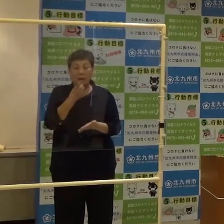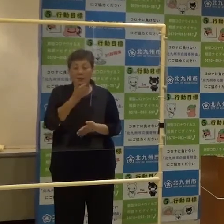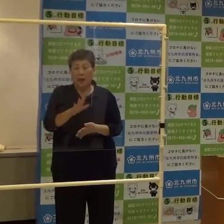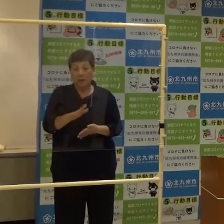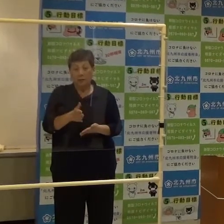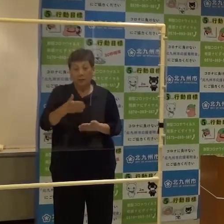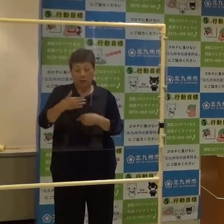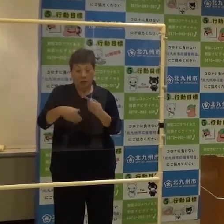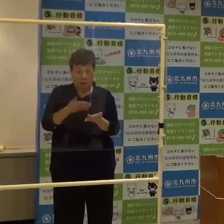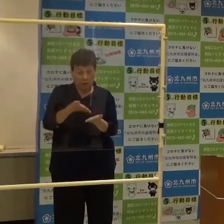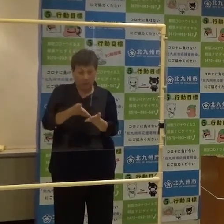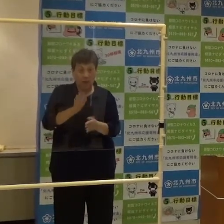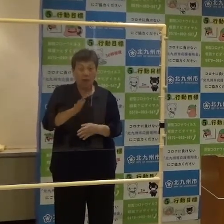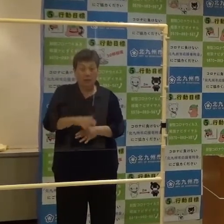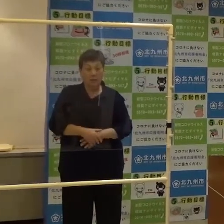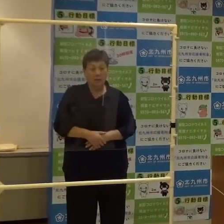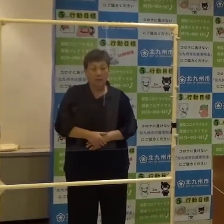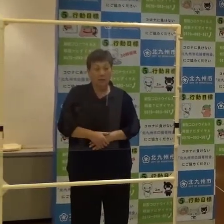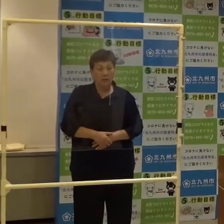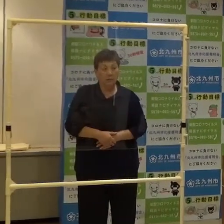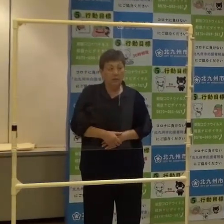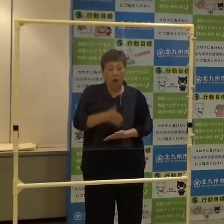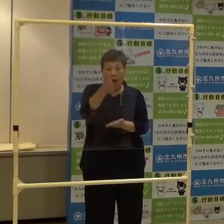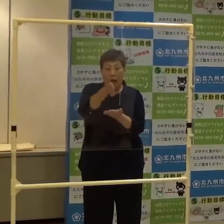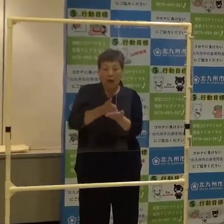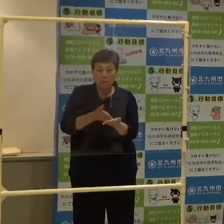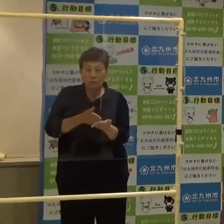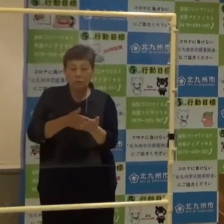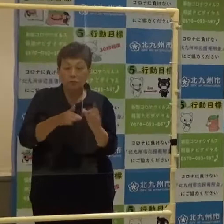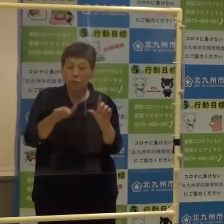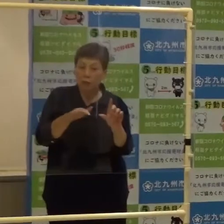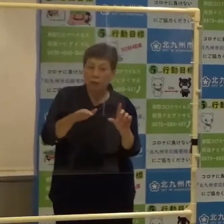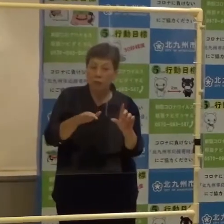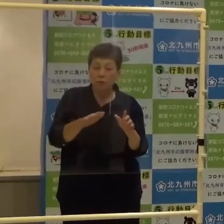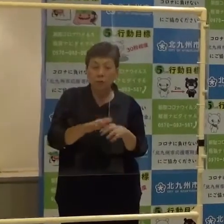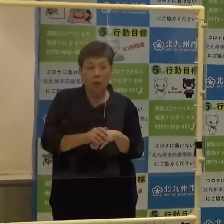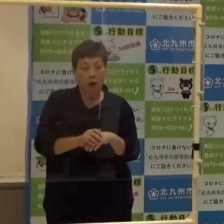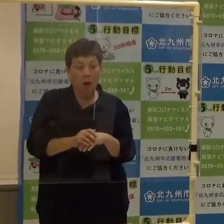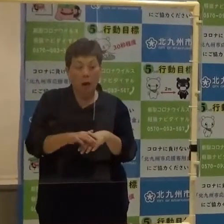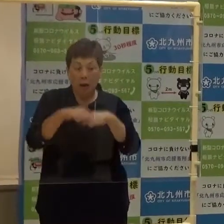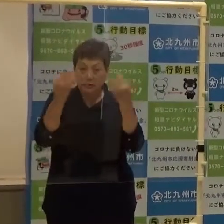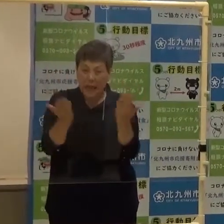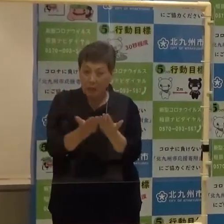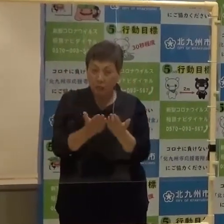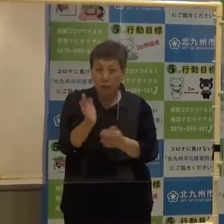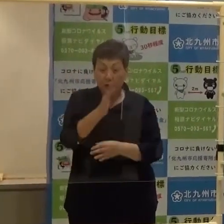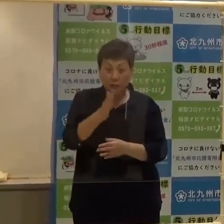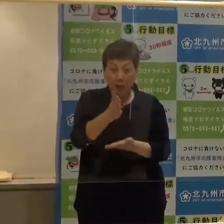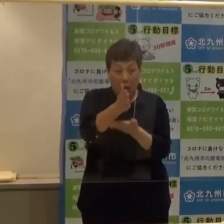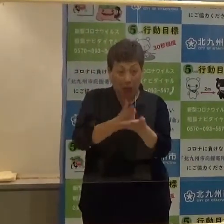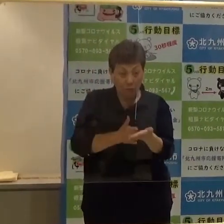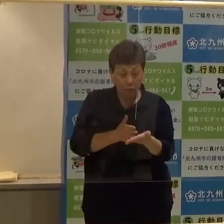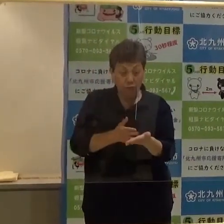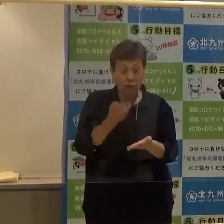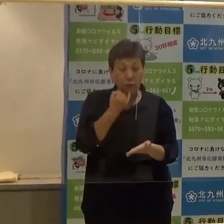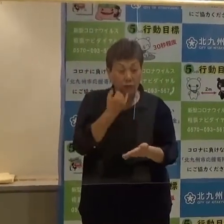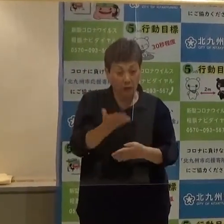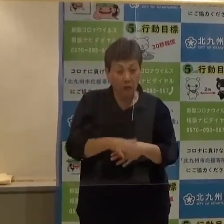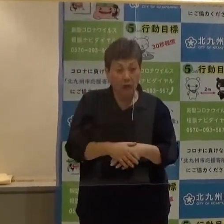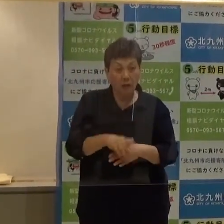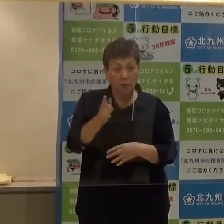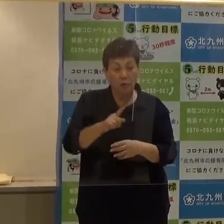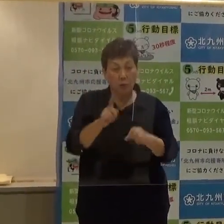したけれども、その半数程度というのは全部でなくそのぐらい見込んでいるというのは何